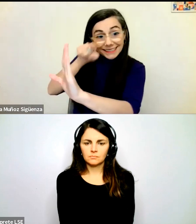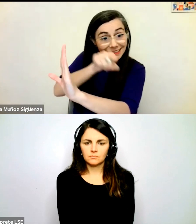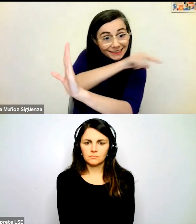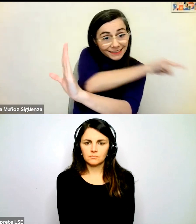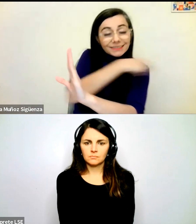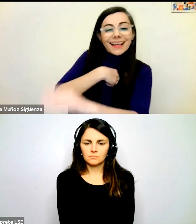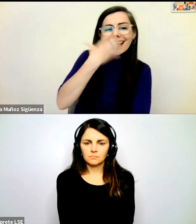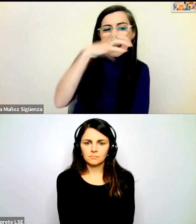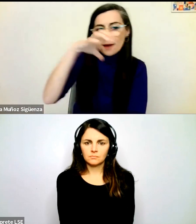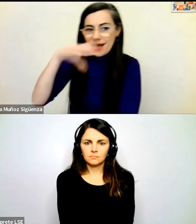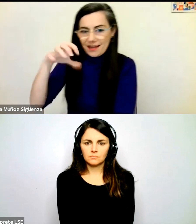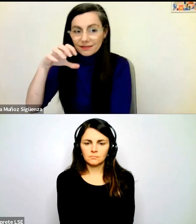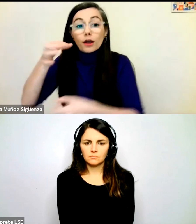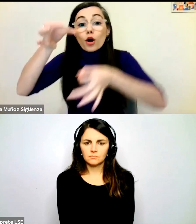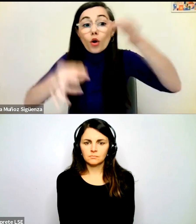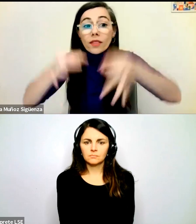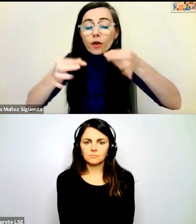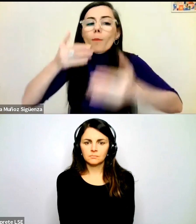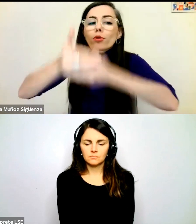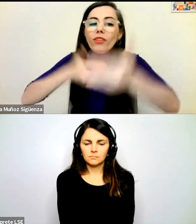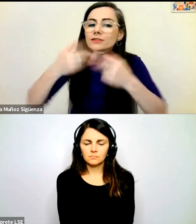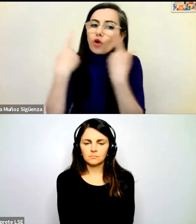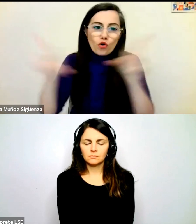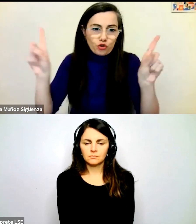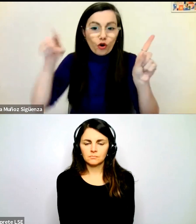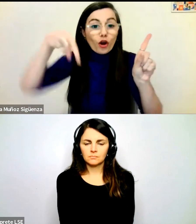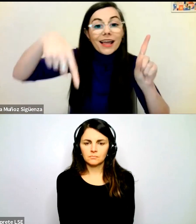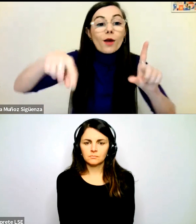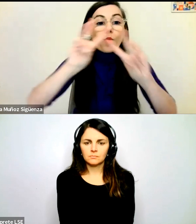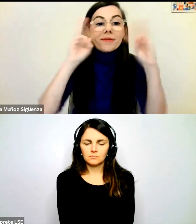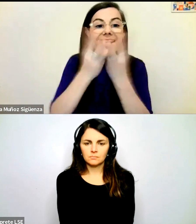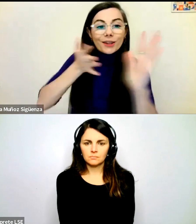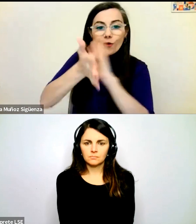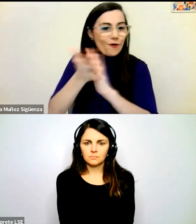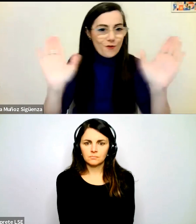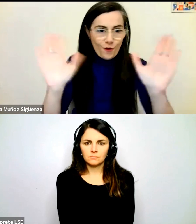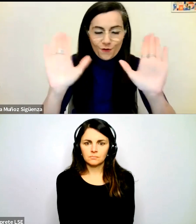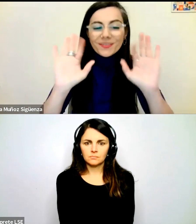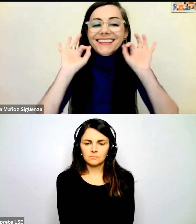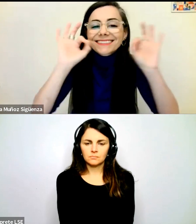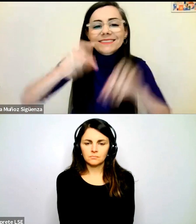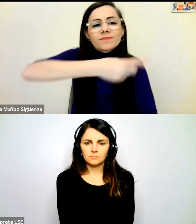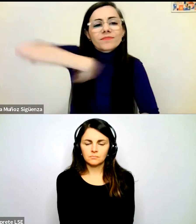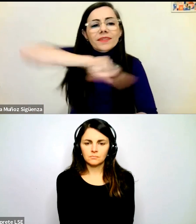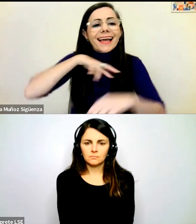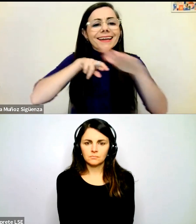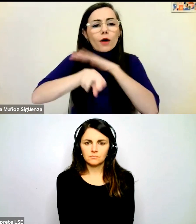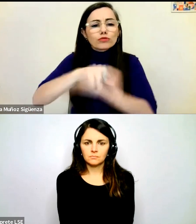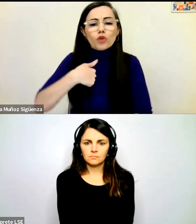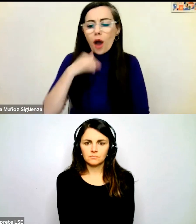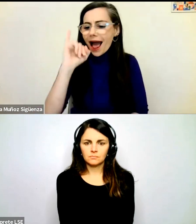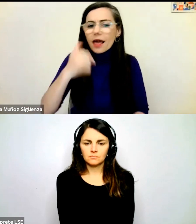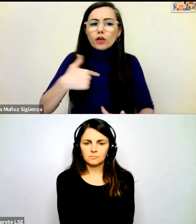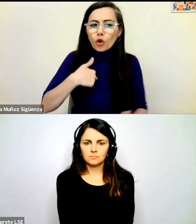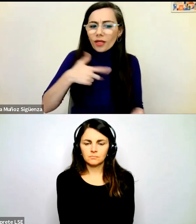persona sorda. Os repito, todo esto previo a llegar a un juicio. El proceso judicial es diferente, que no es el